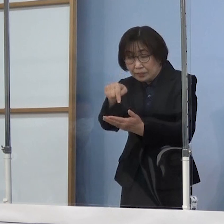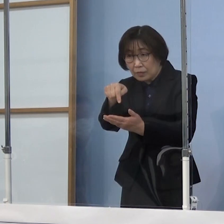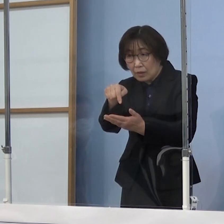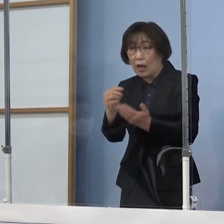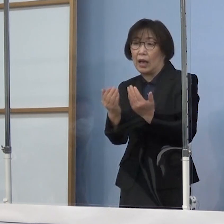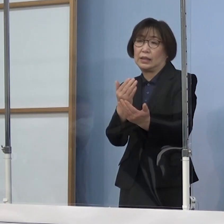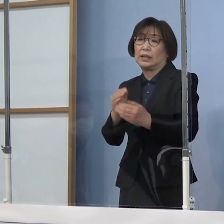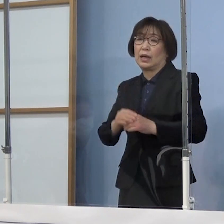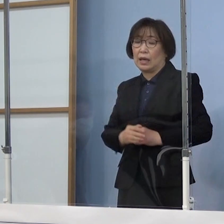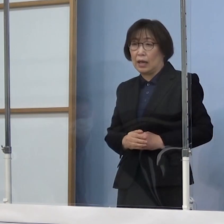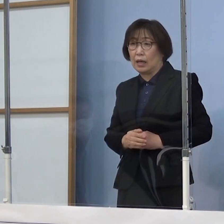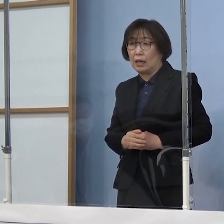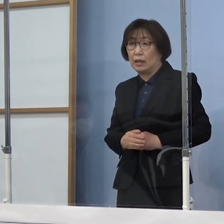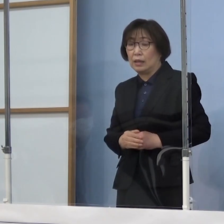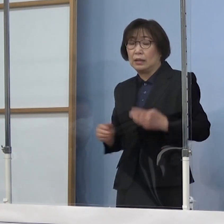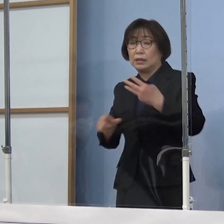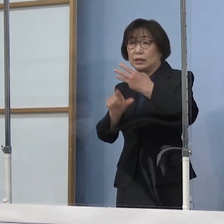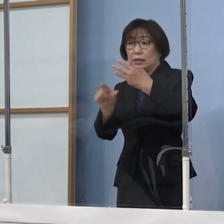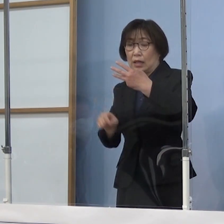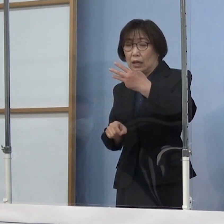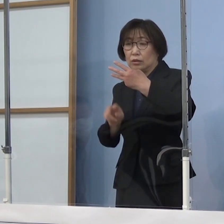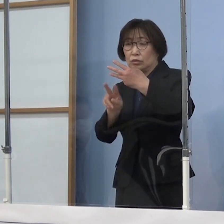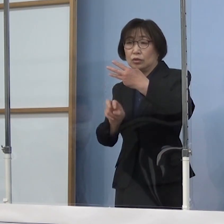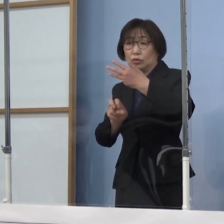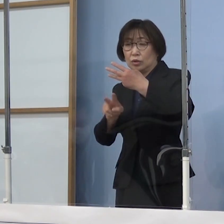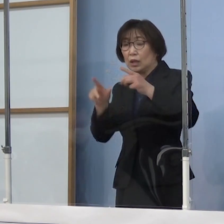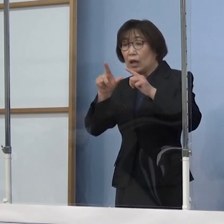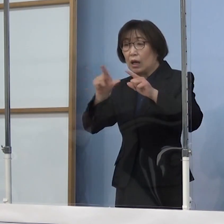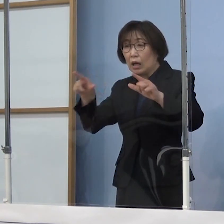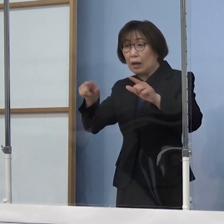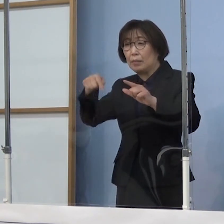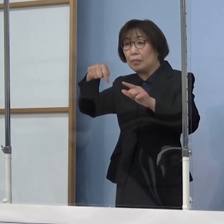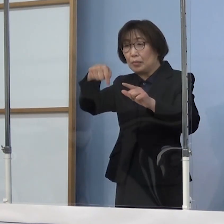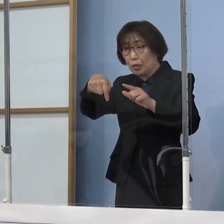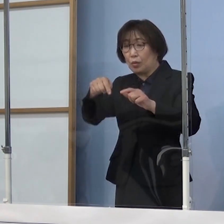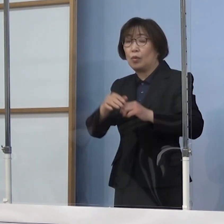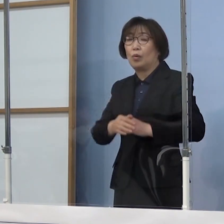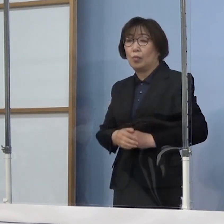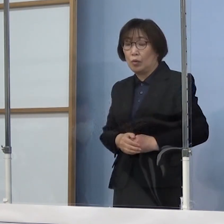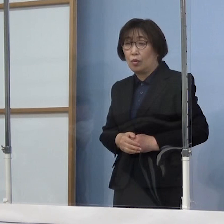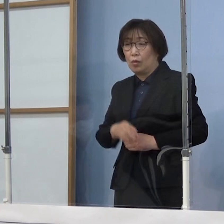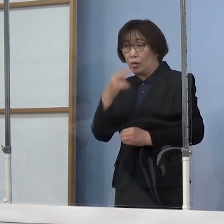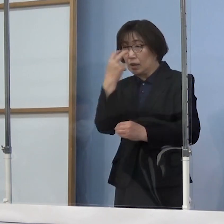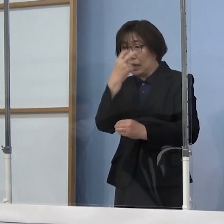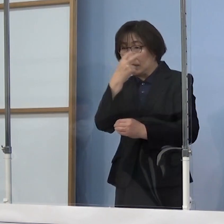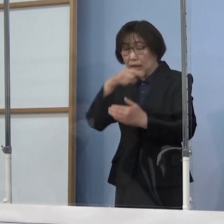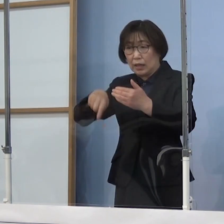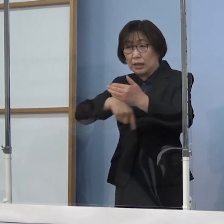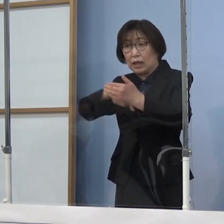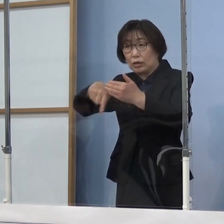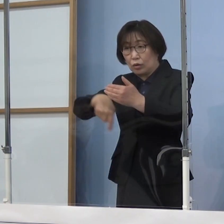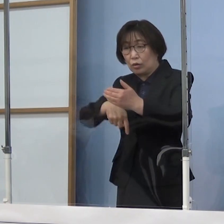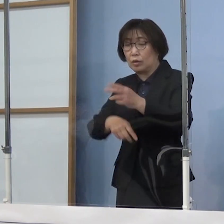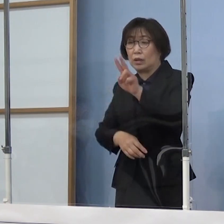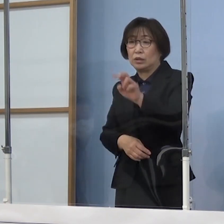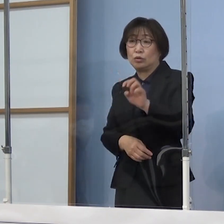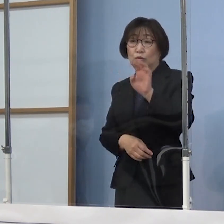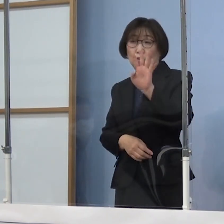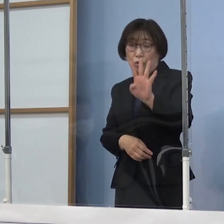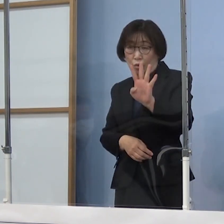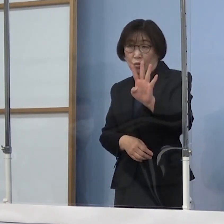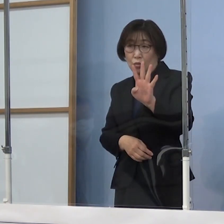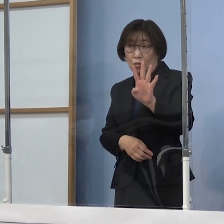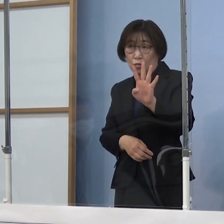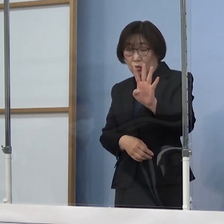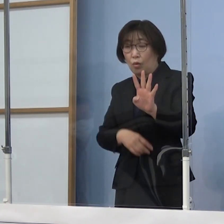日発表分、こちらについては、まあ、検査分ですけど、こちらについては24検体中の3